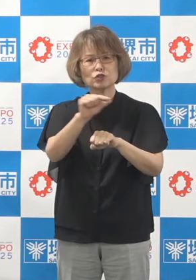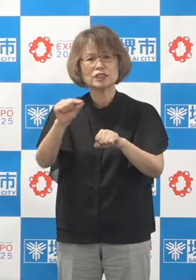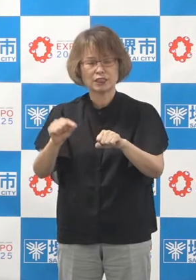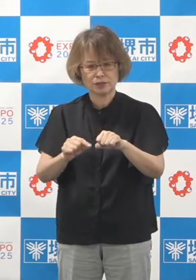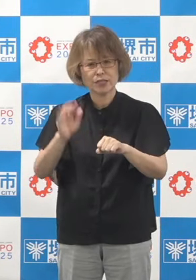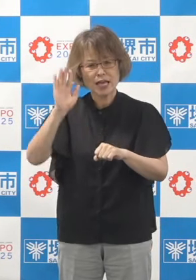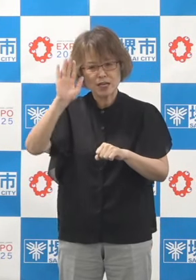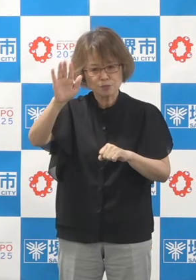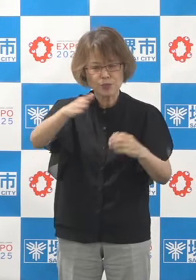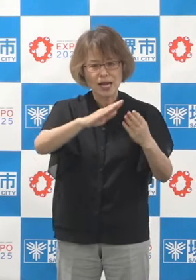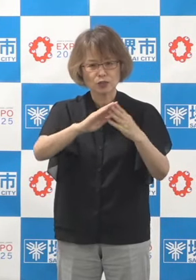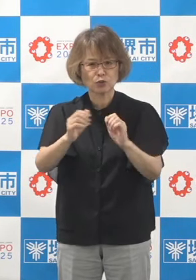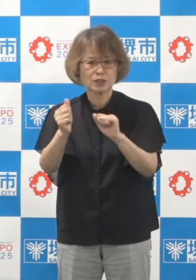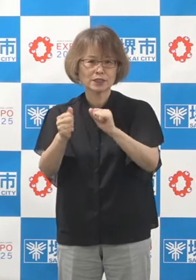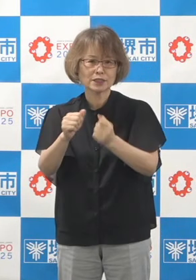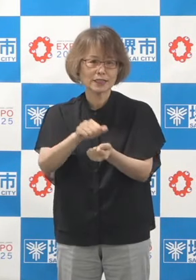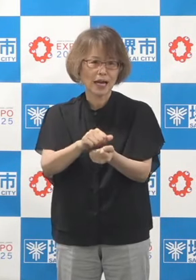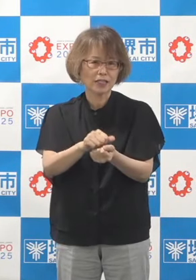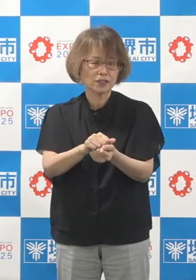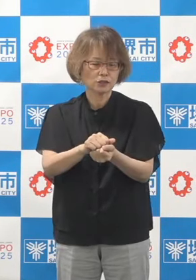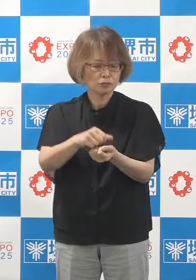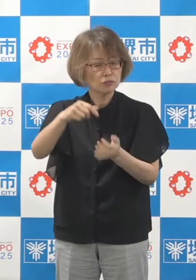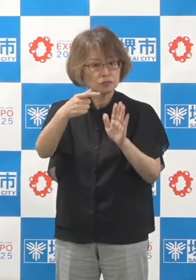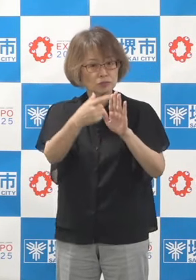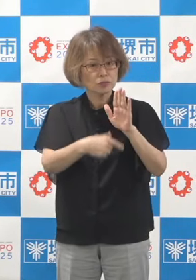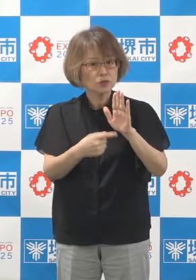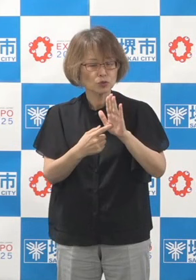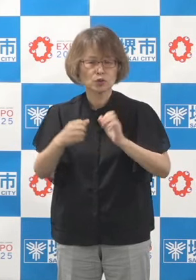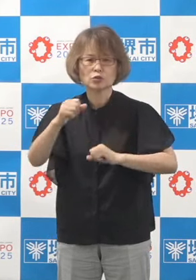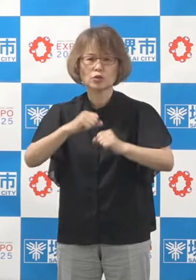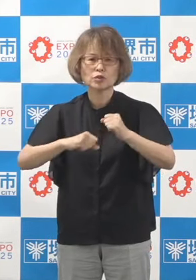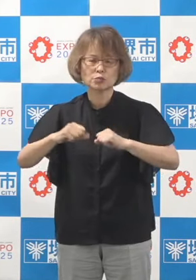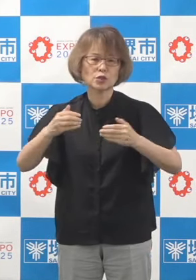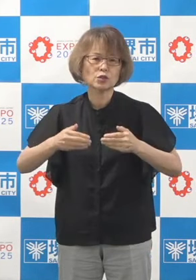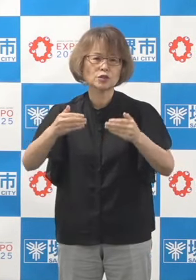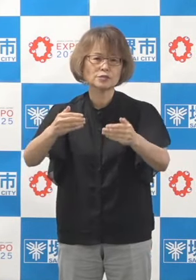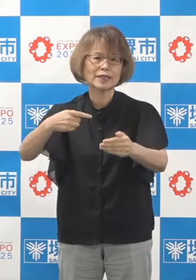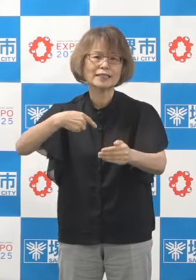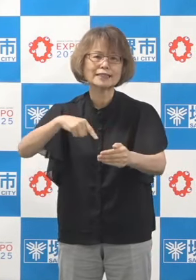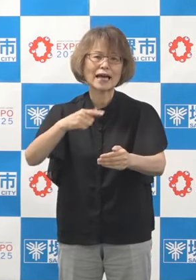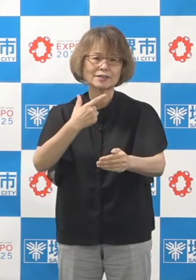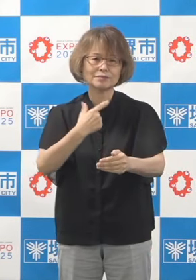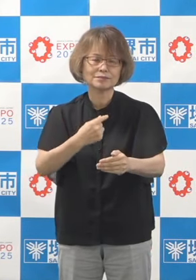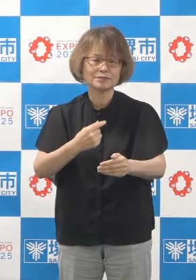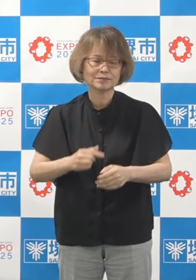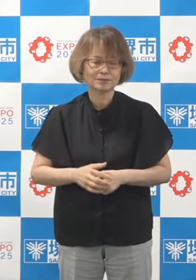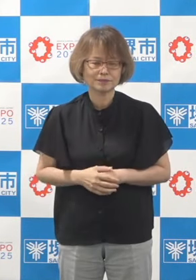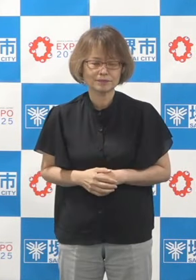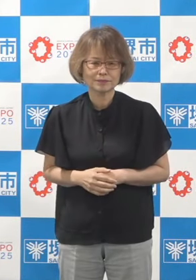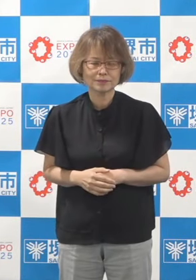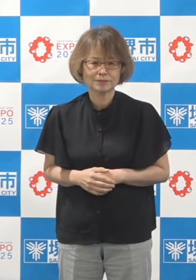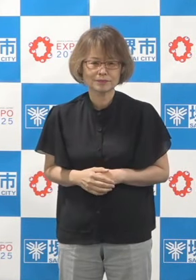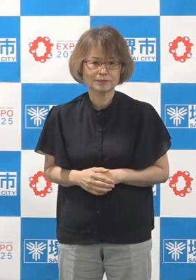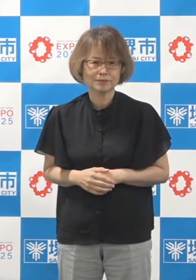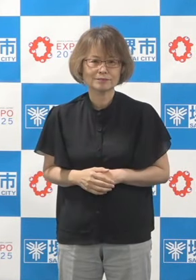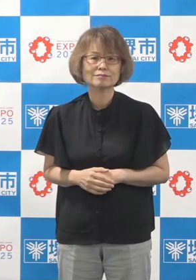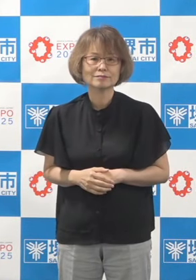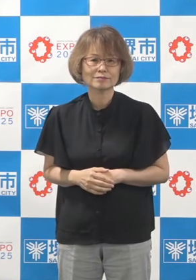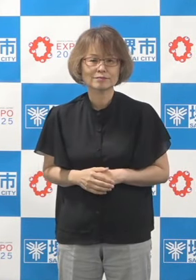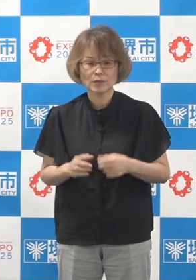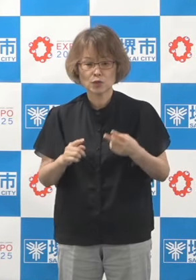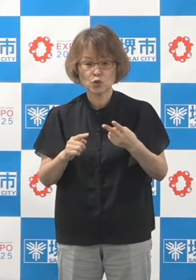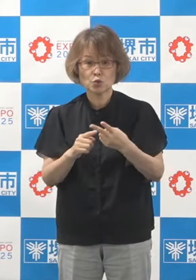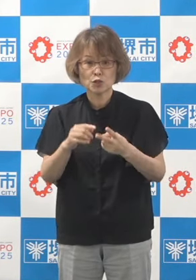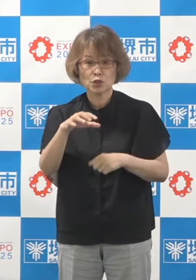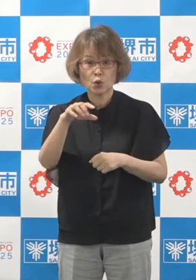来都市堺としての連携した取り組みを推進したいと考えております。郵便局